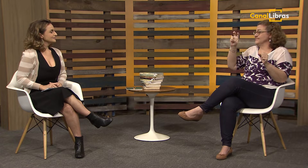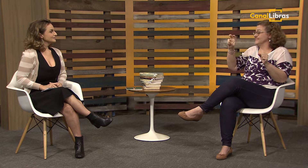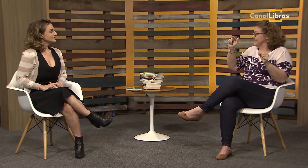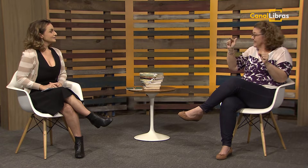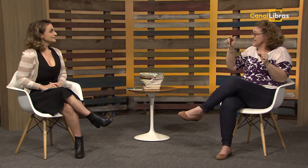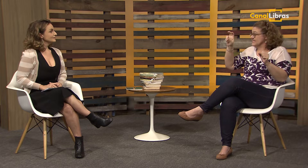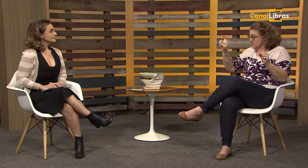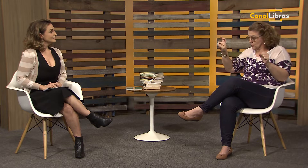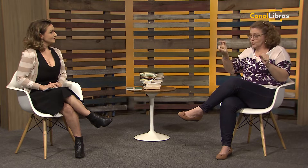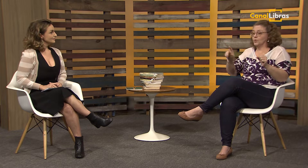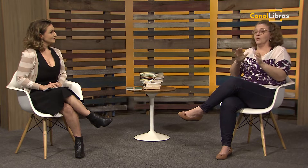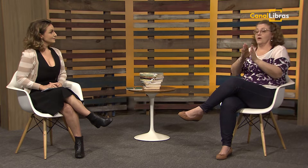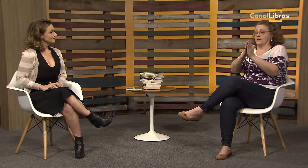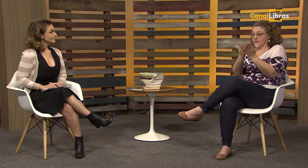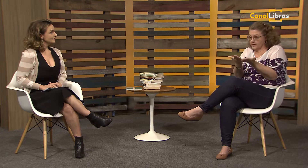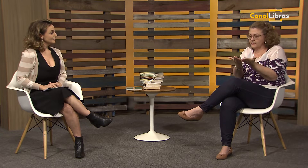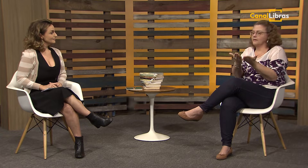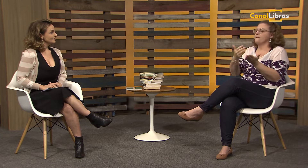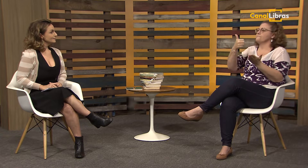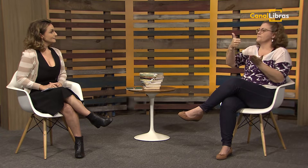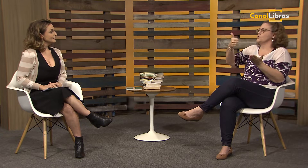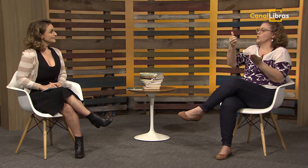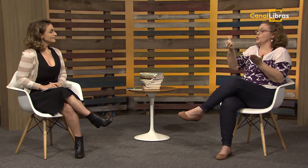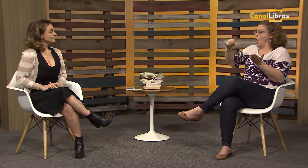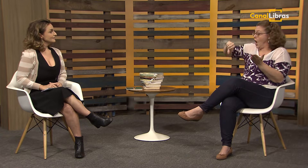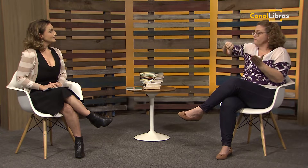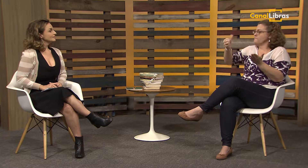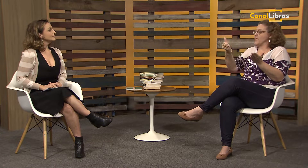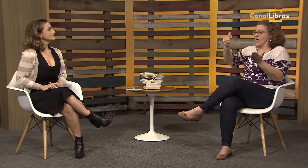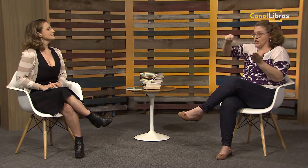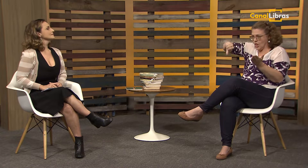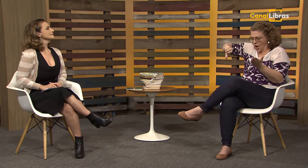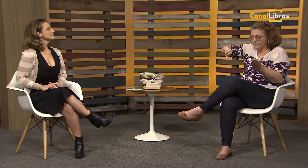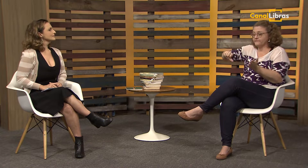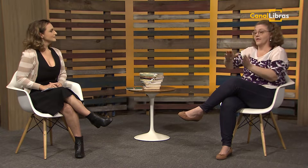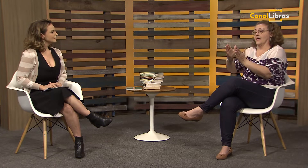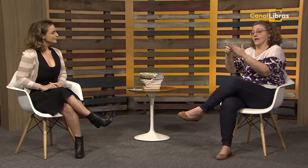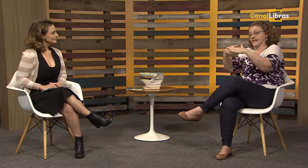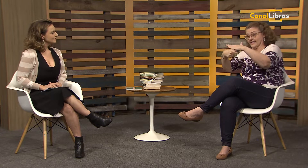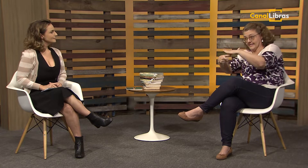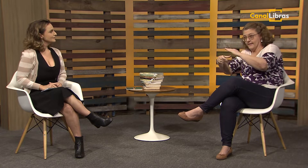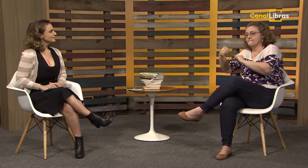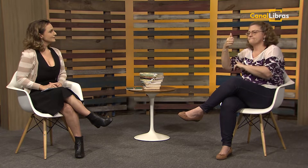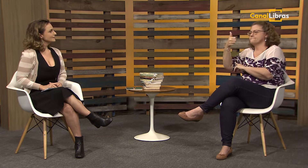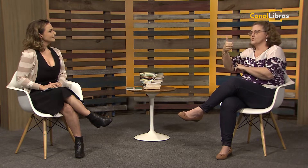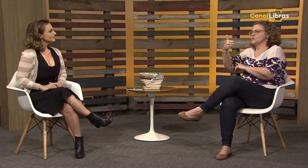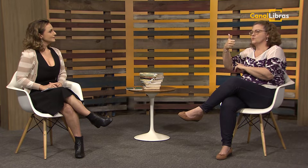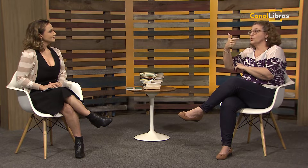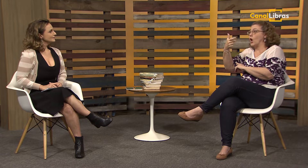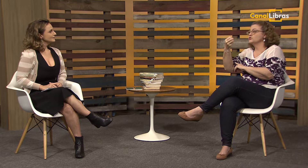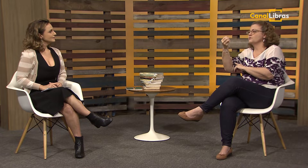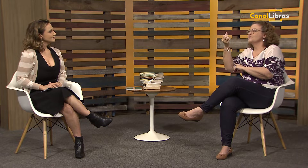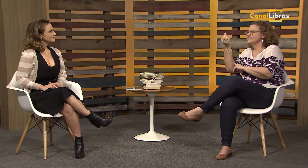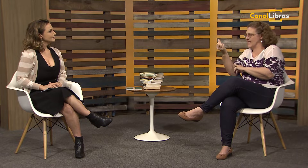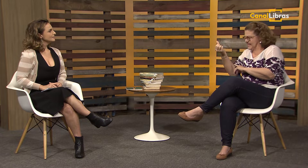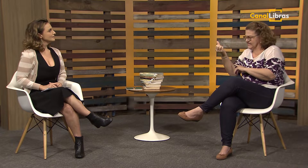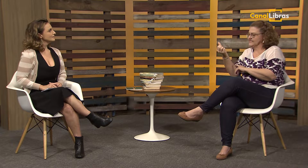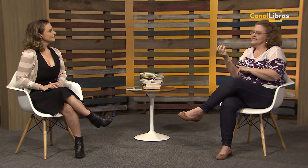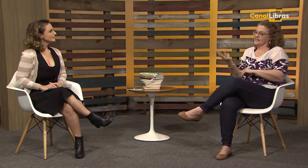ano de 1875, um do ano de 1969 e o outro do ano de 2006, que